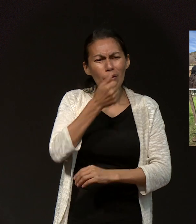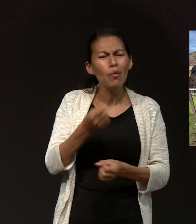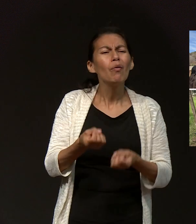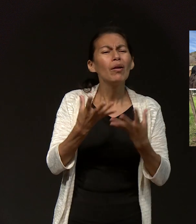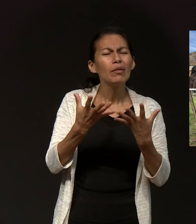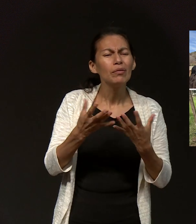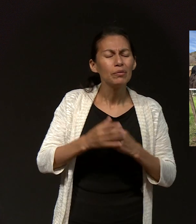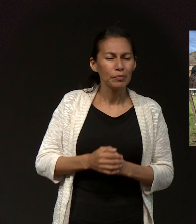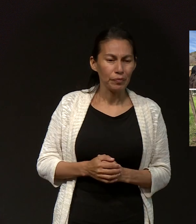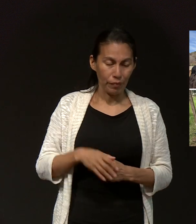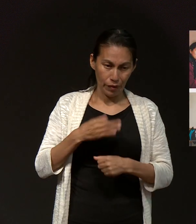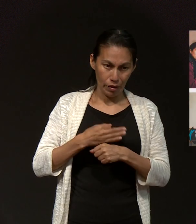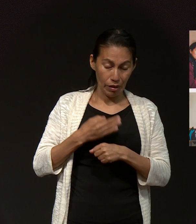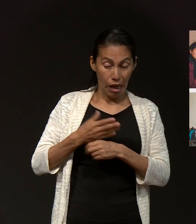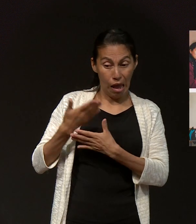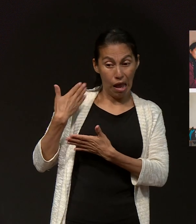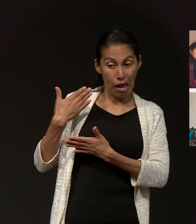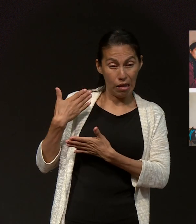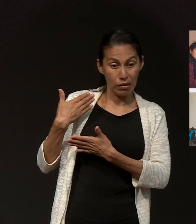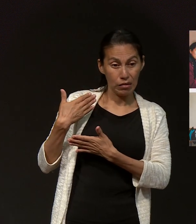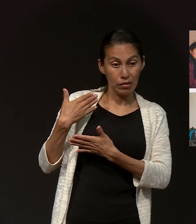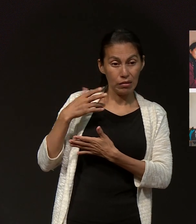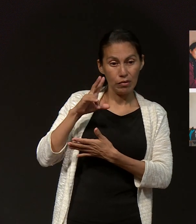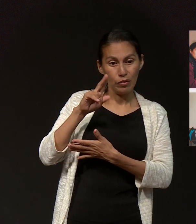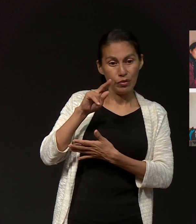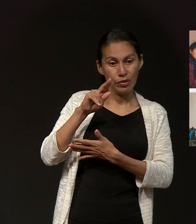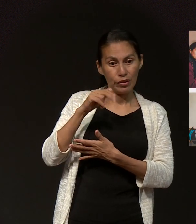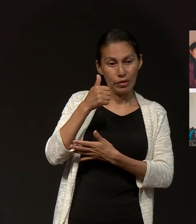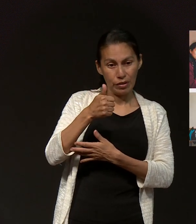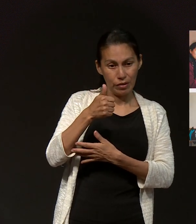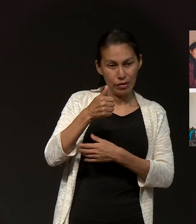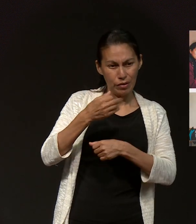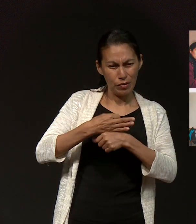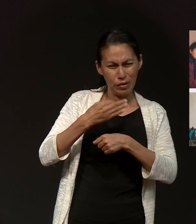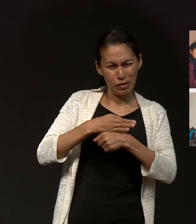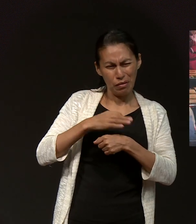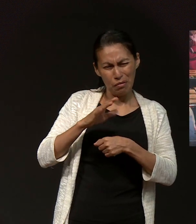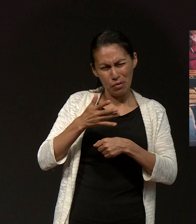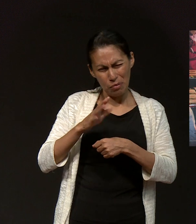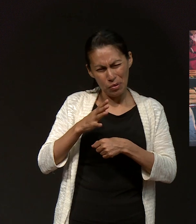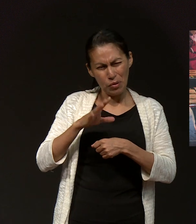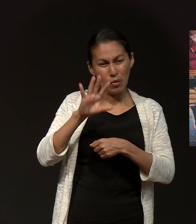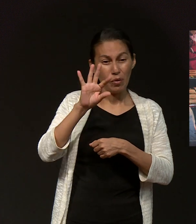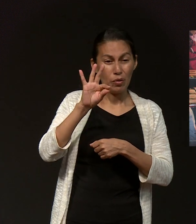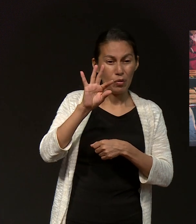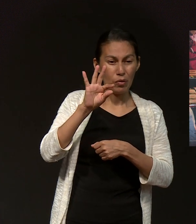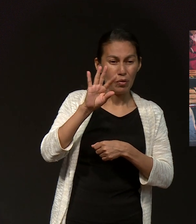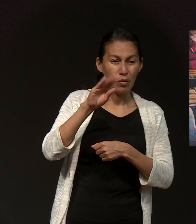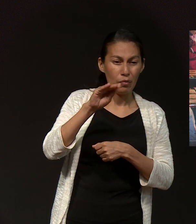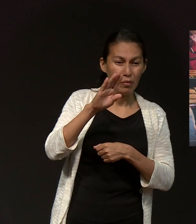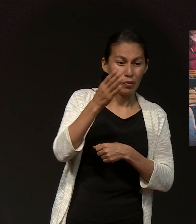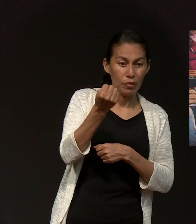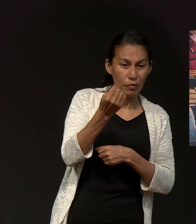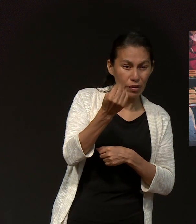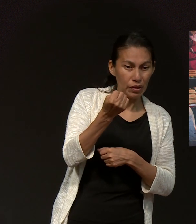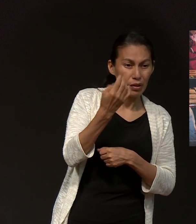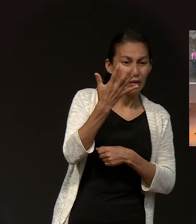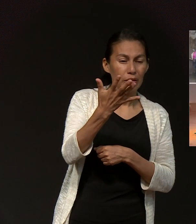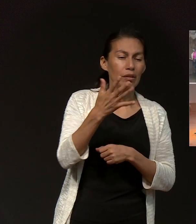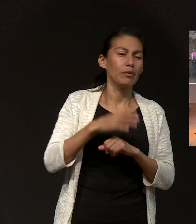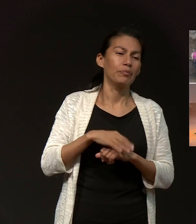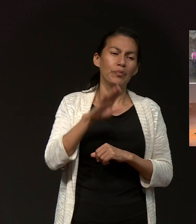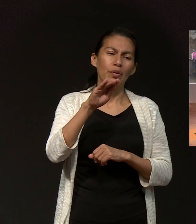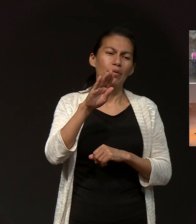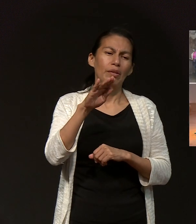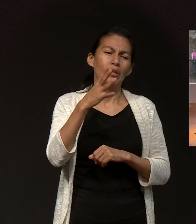¿Cuántos alumnos tienen en la escuela? Ahorita, hasta el semestre pasado había 86. Ahorita tenemos una proyección de llegar más o menos a